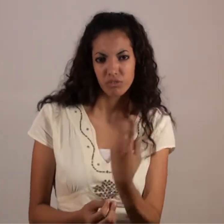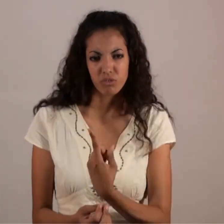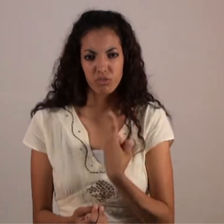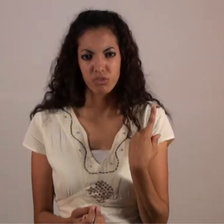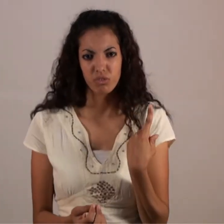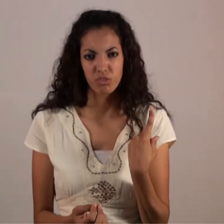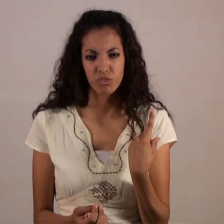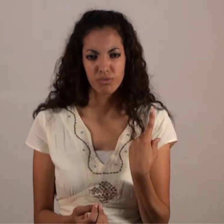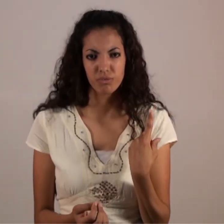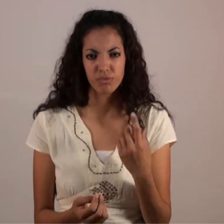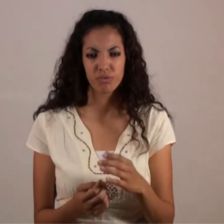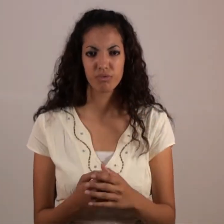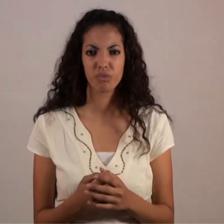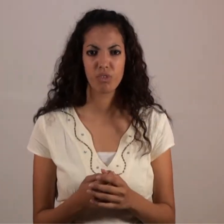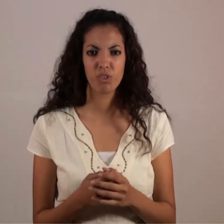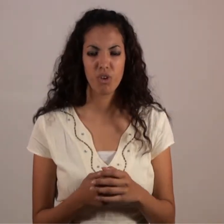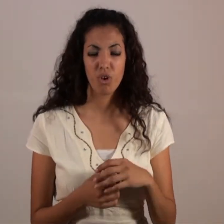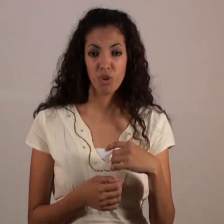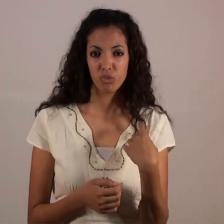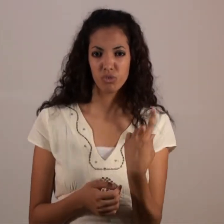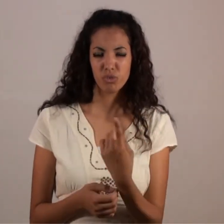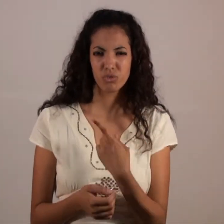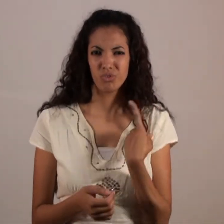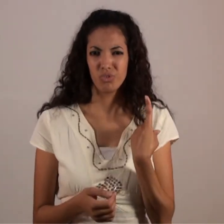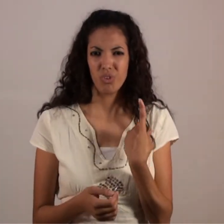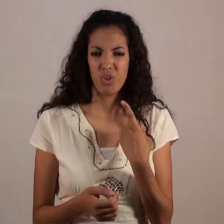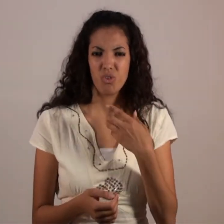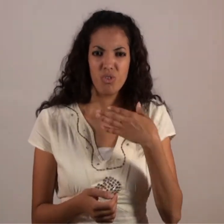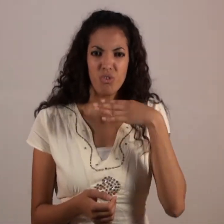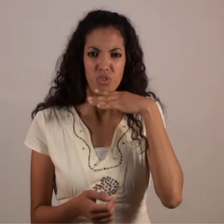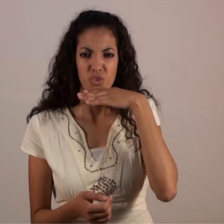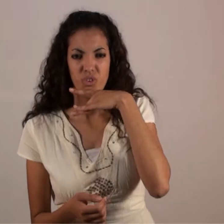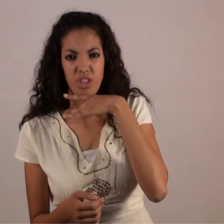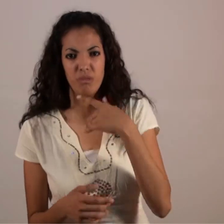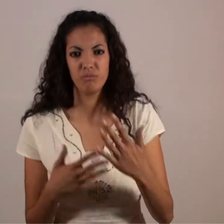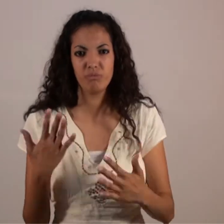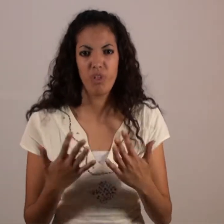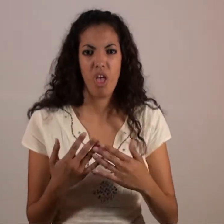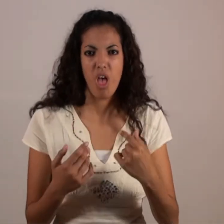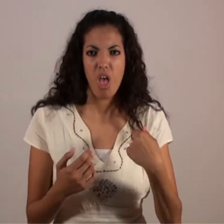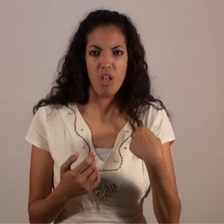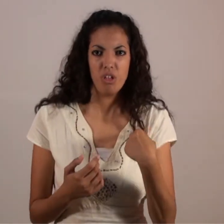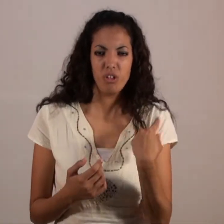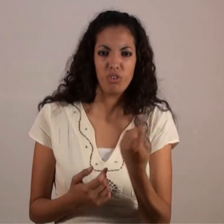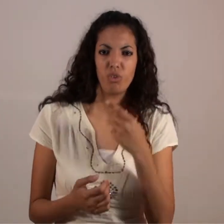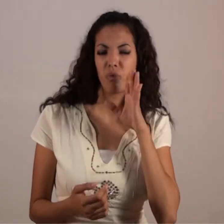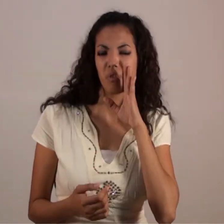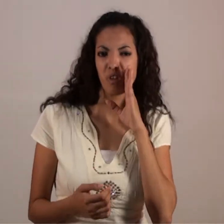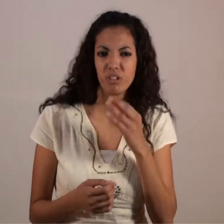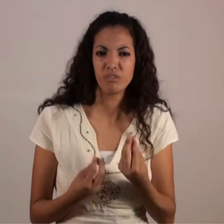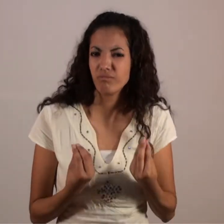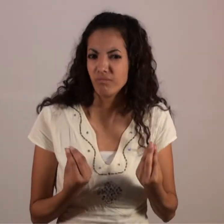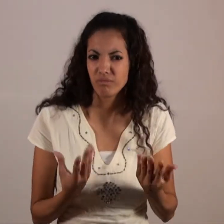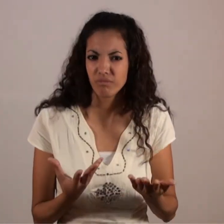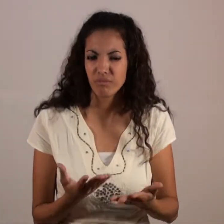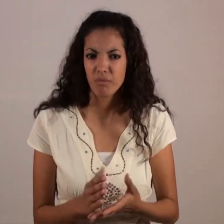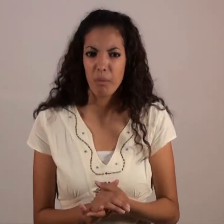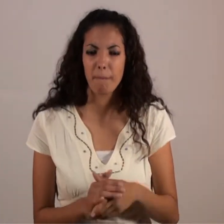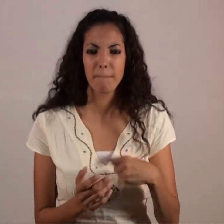todo, ¿no nos damos cuenta claramente de nuestra imperfección y pecaminosidad humanas? Sin embargo,